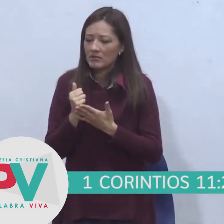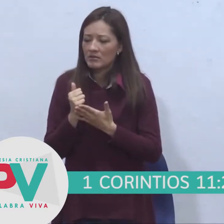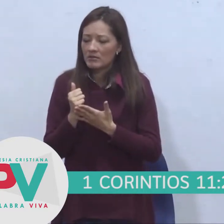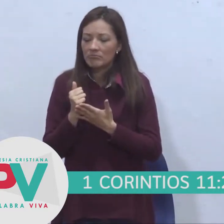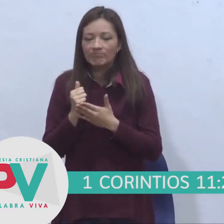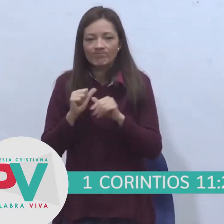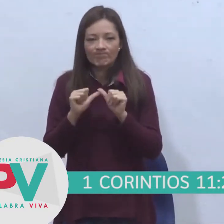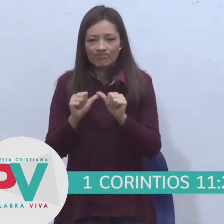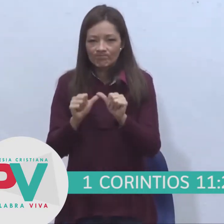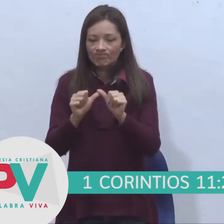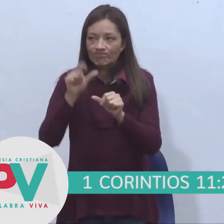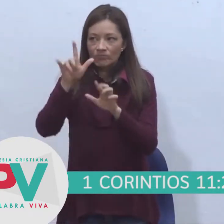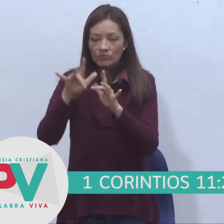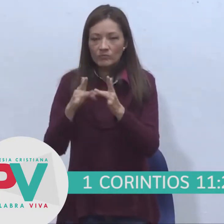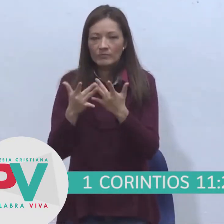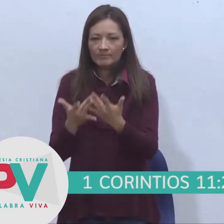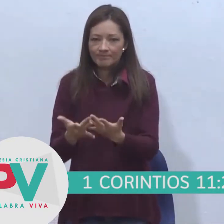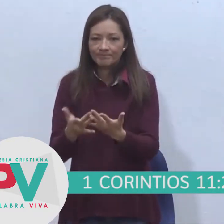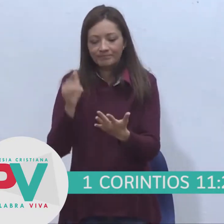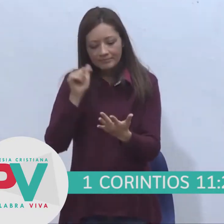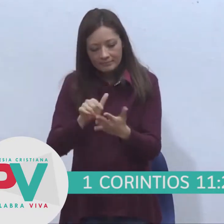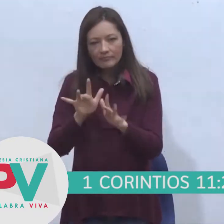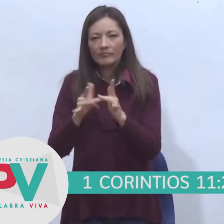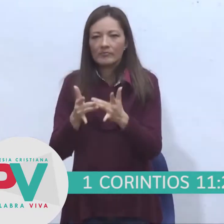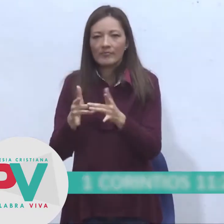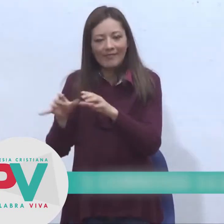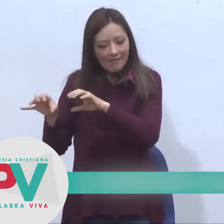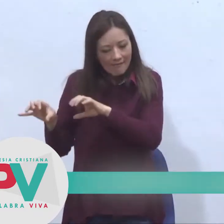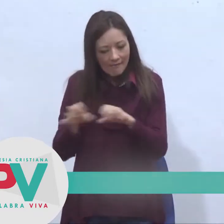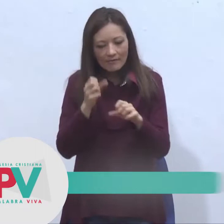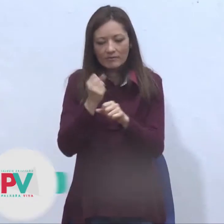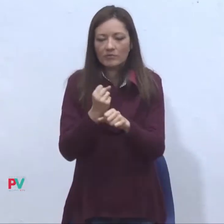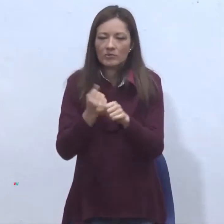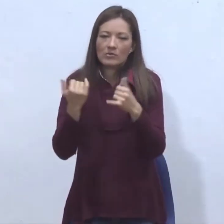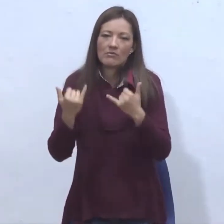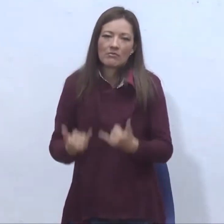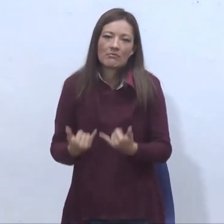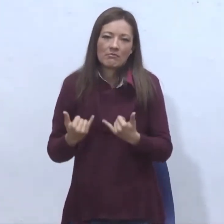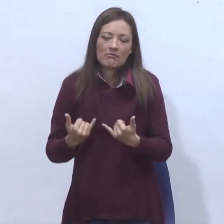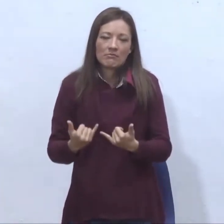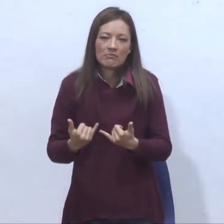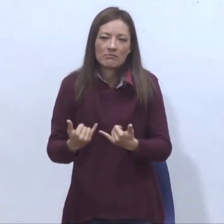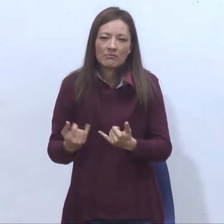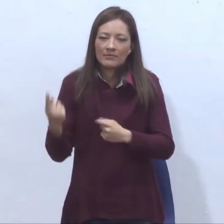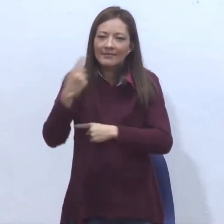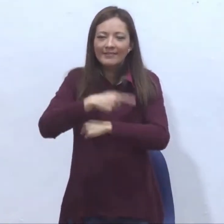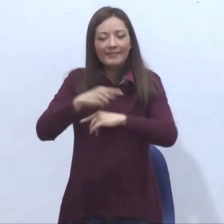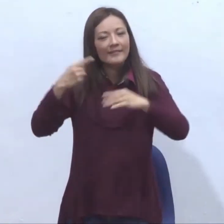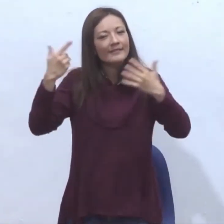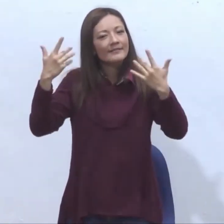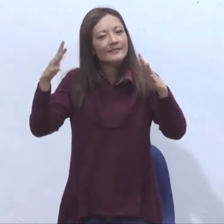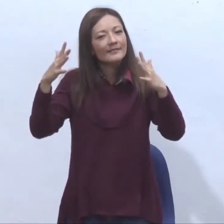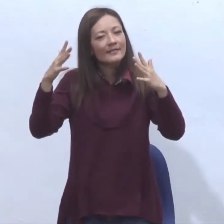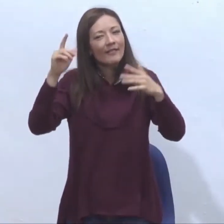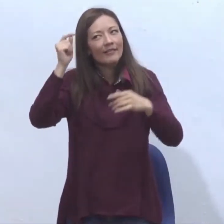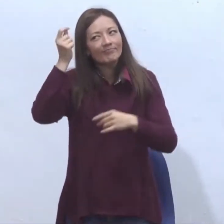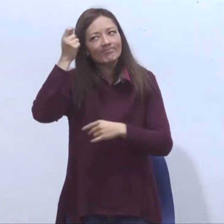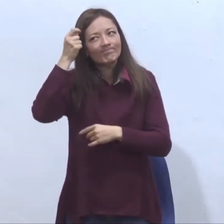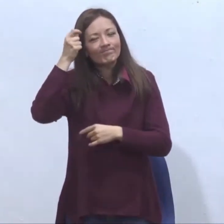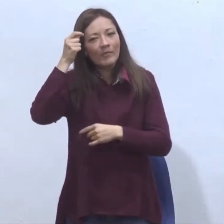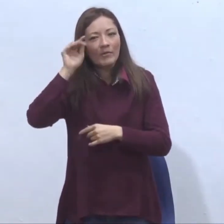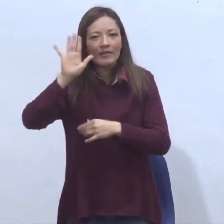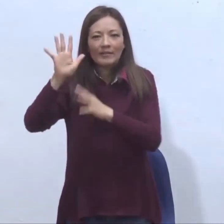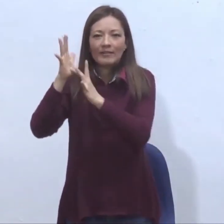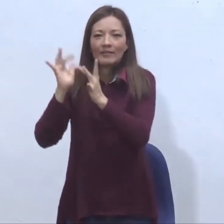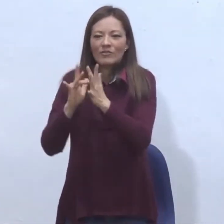a permanecer en su palabra y que esa palabra la pongamos por obra hoy, el día en el cual celebramos y hacemos memoria de Él a través